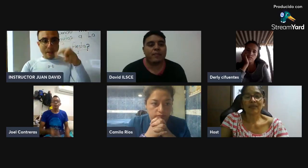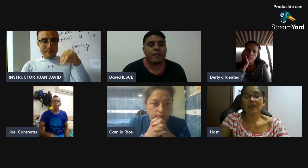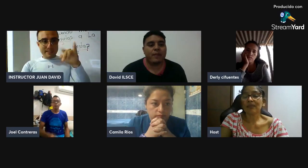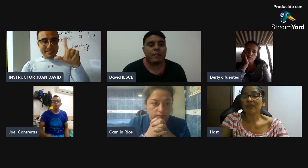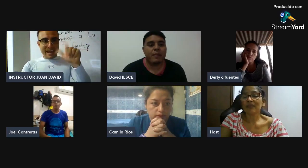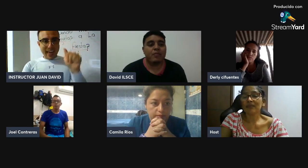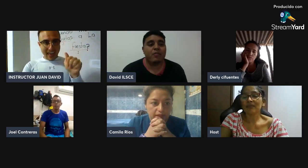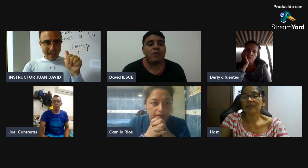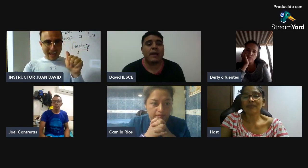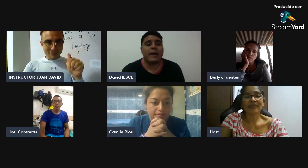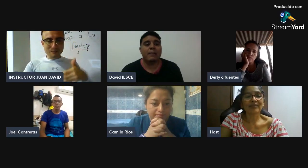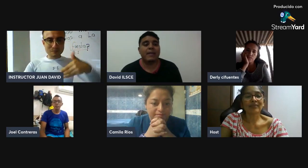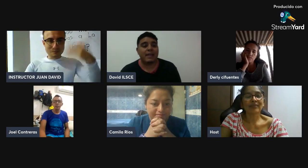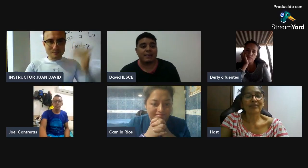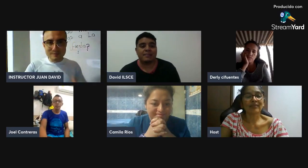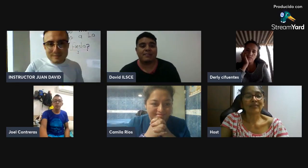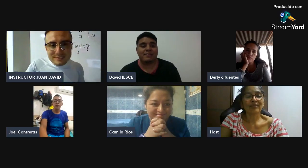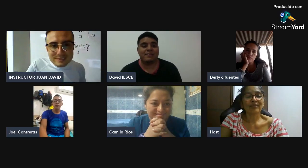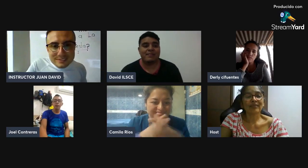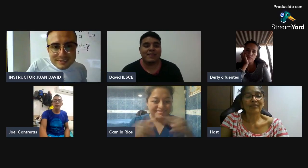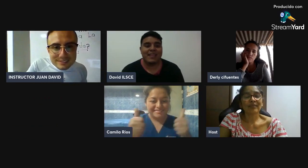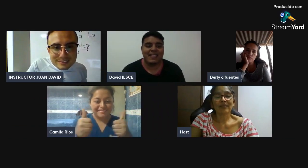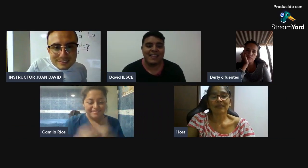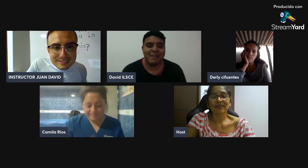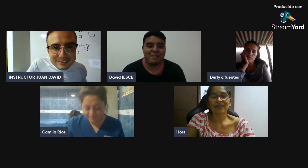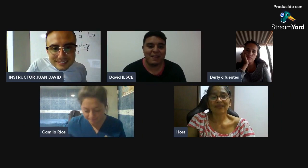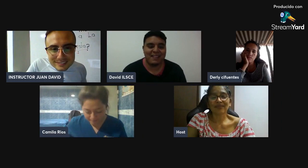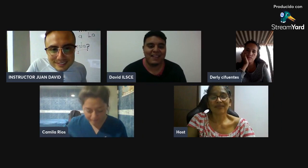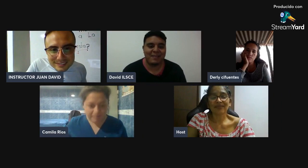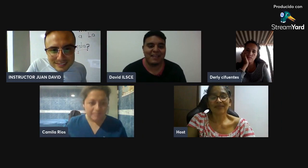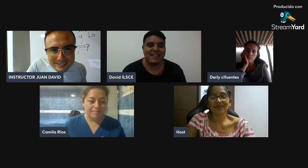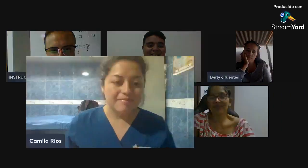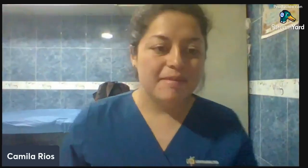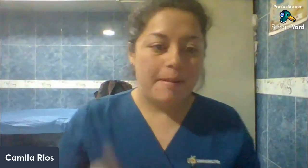vamos con camila empieza a camila